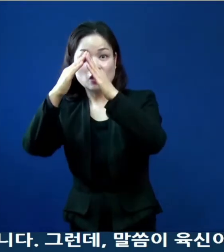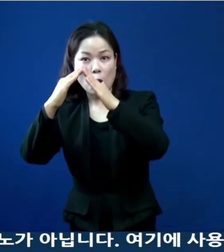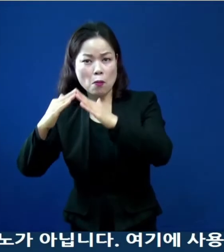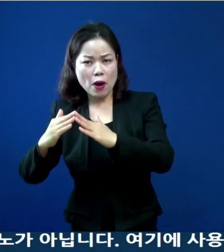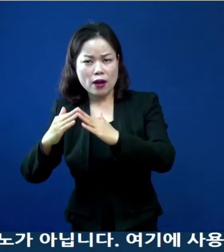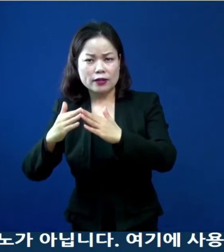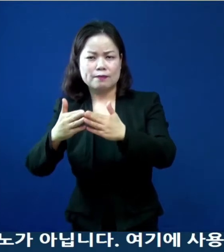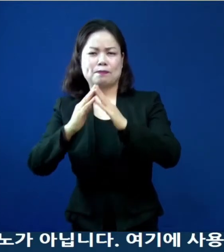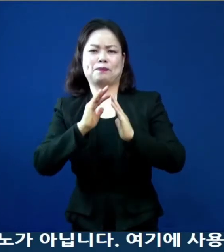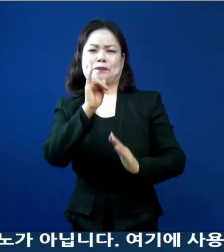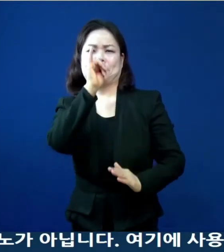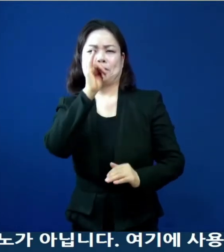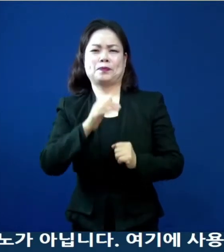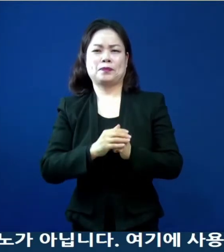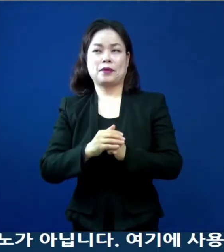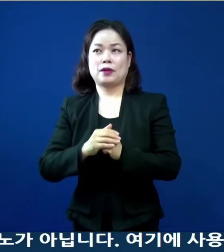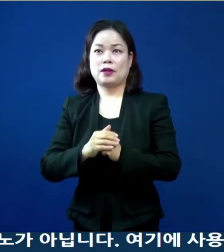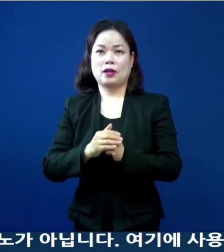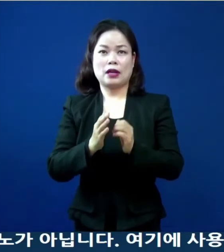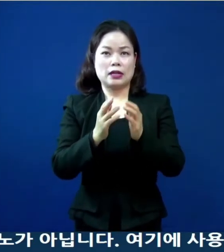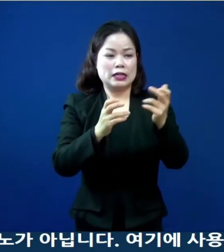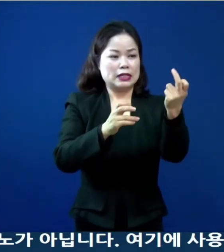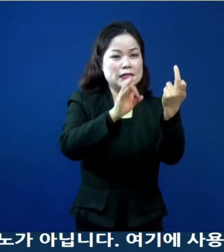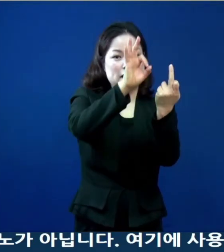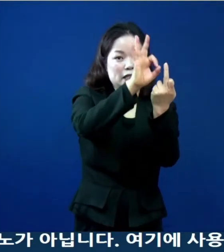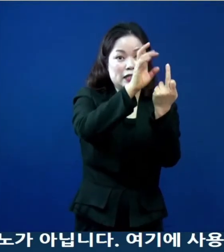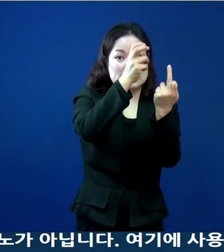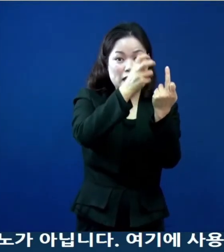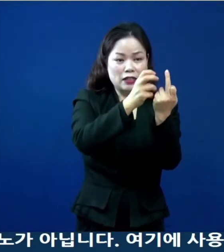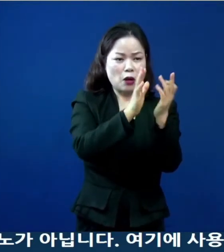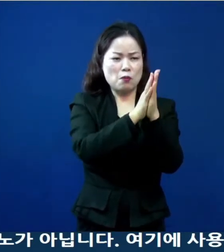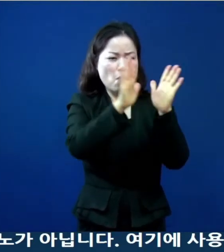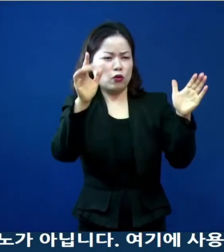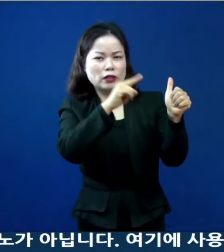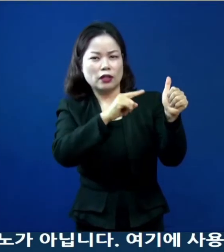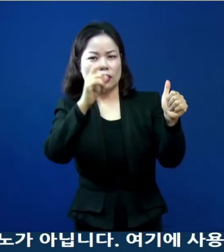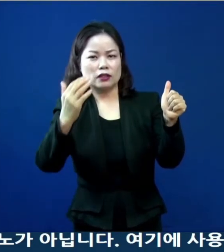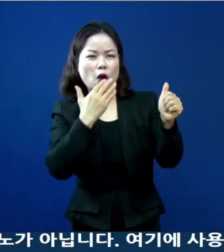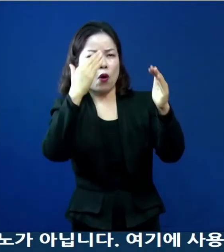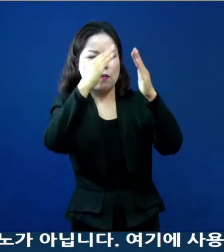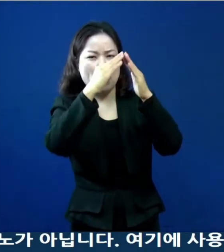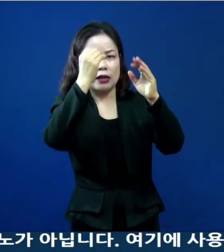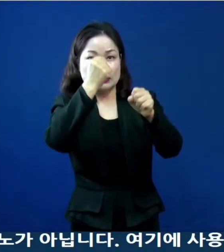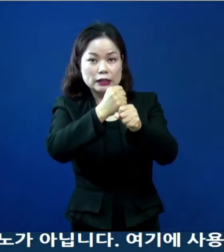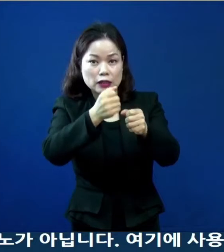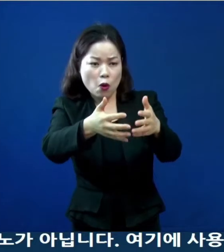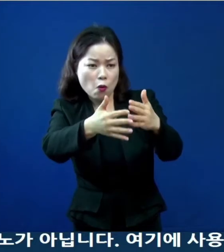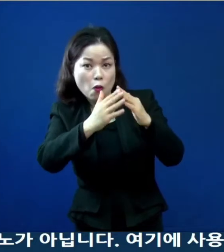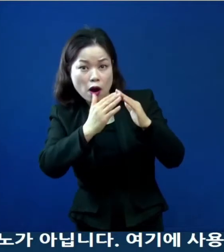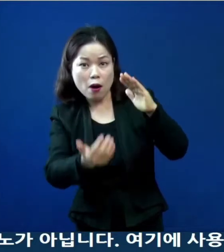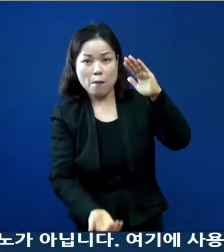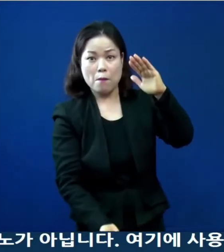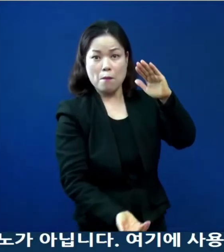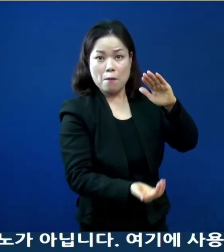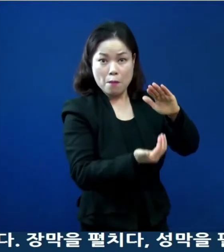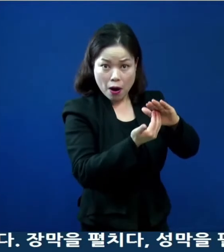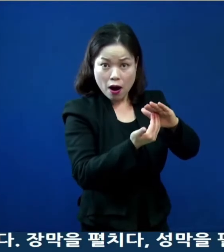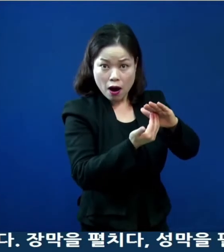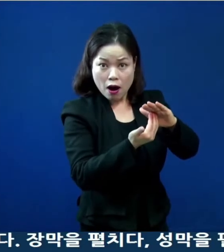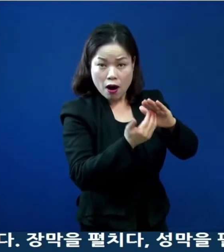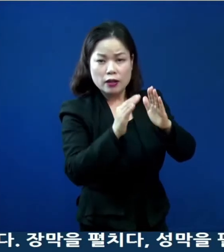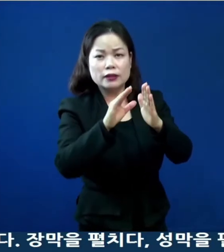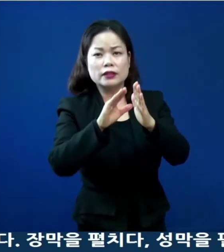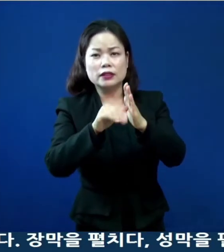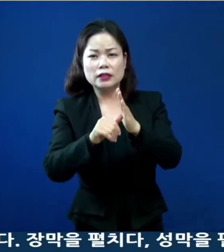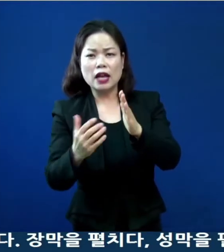시내산에서 하나님이 모세를 통해서 성막 어떻게 지을지 알려주시죠. 그 성막이 완성되었죠. 그 성막이 완성되었을